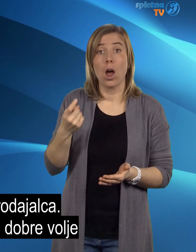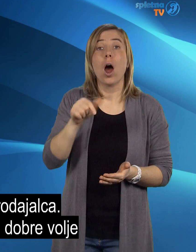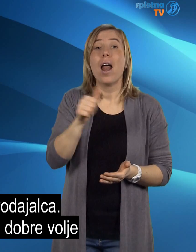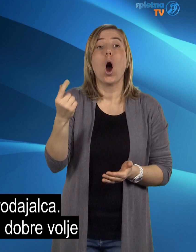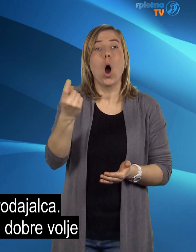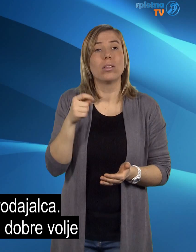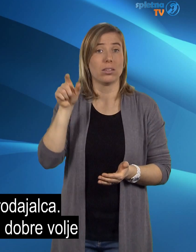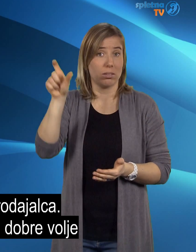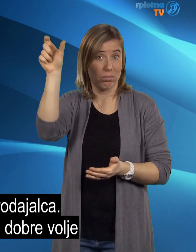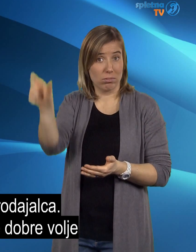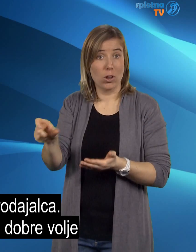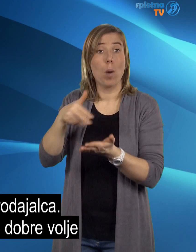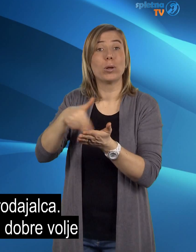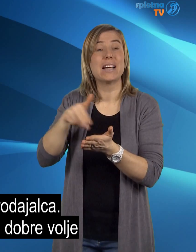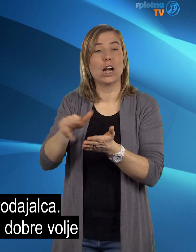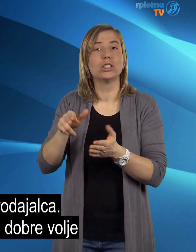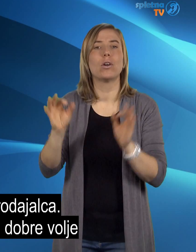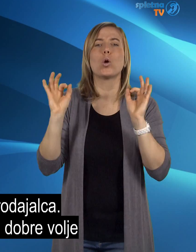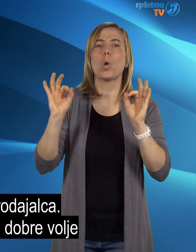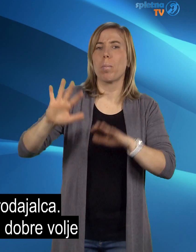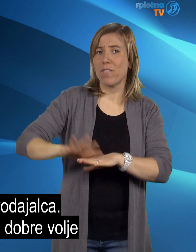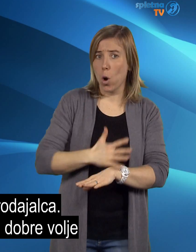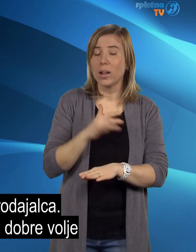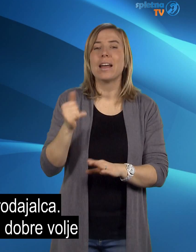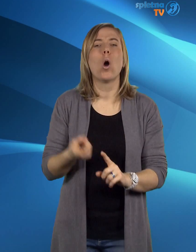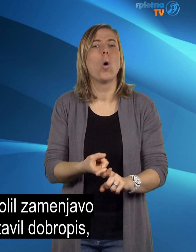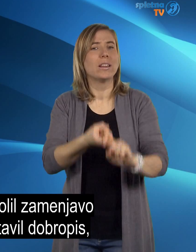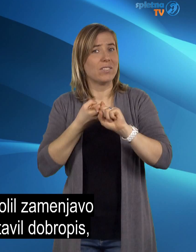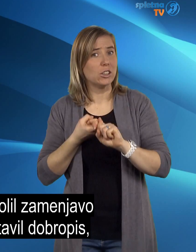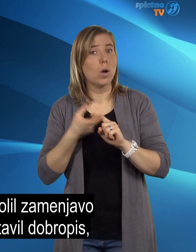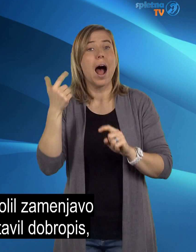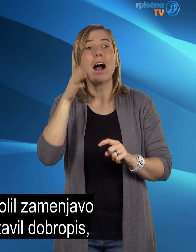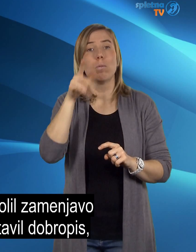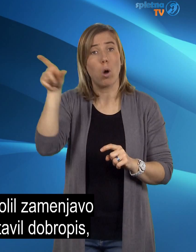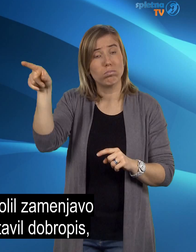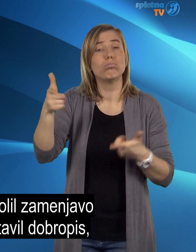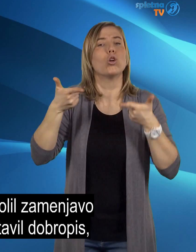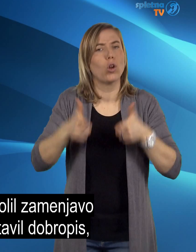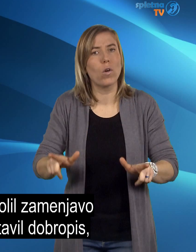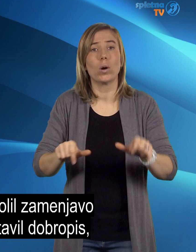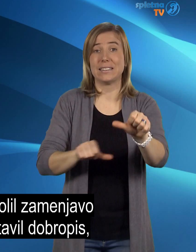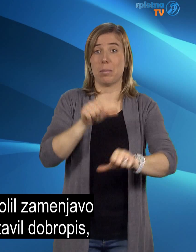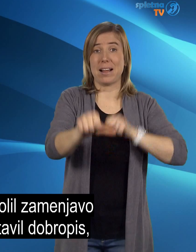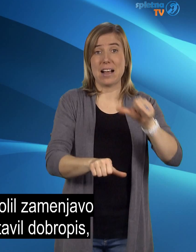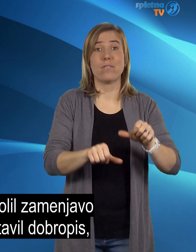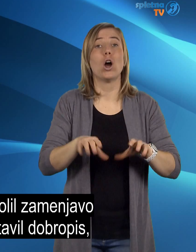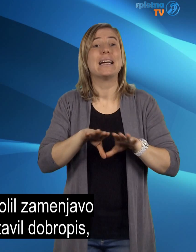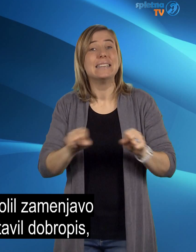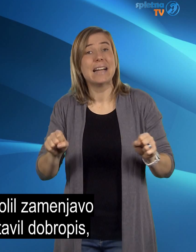Le od prodajalčeve dobre volje je odvisno, ali bo dovolil zamenjavo izdelka z drugim, izstavil dobropis ali pa celo